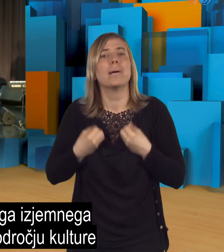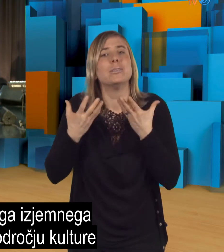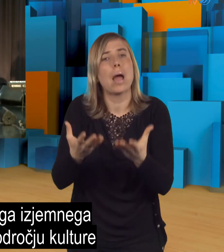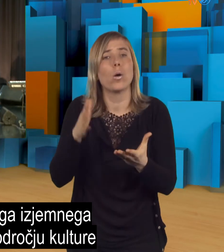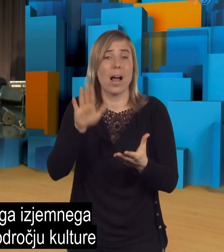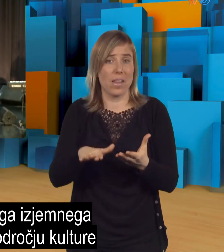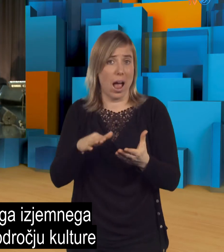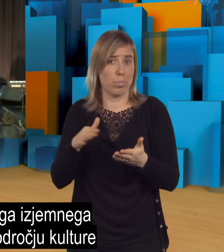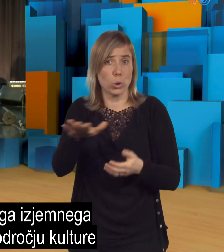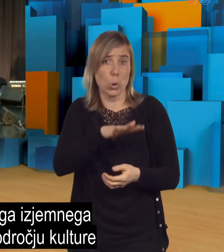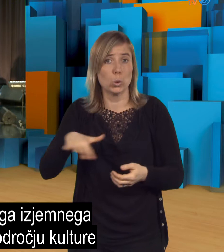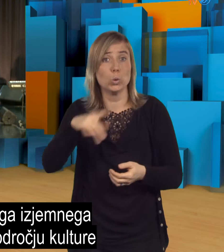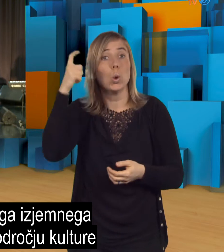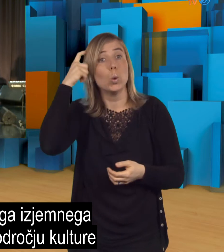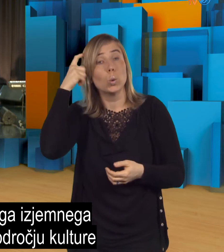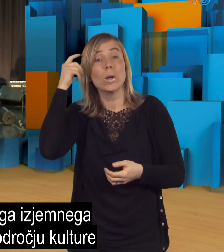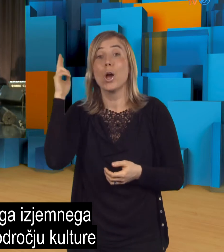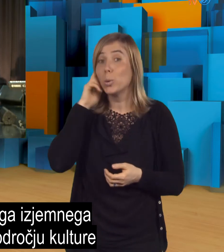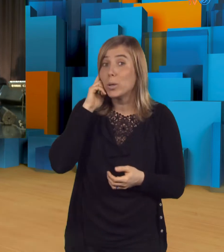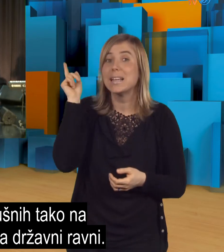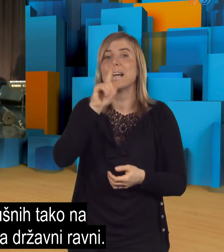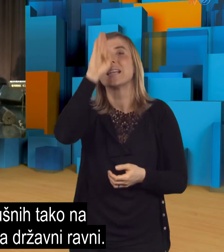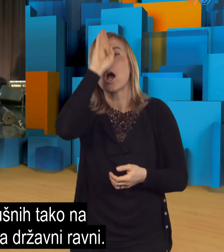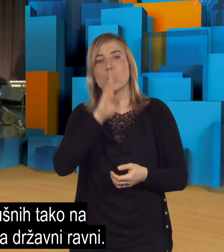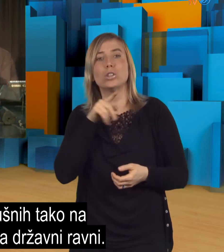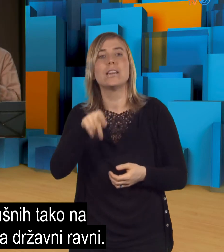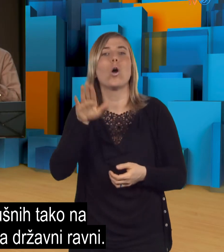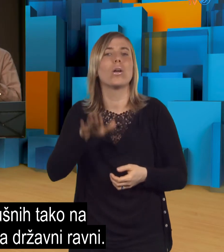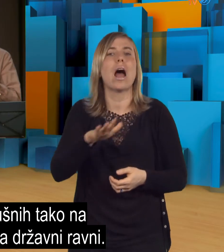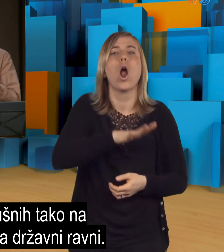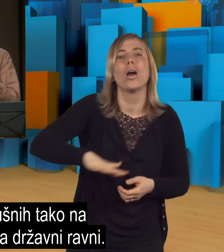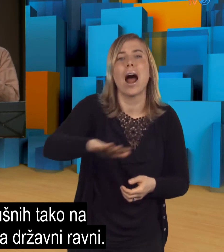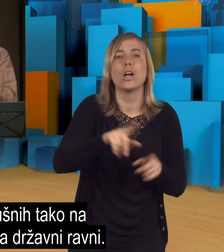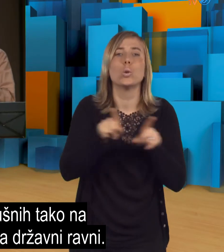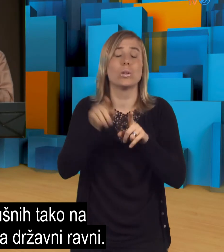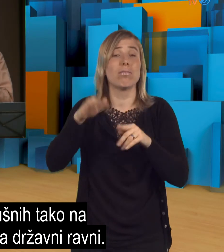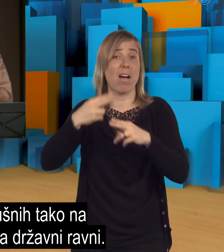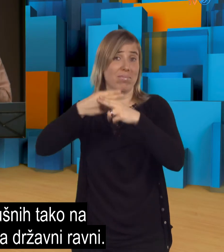kulture gluhih in naglušnih, tako na lokalni kot tudi na državni ravni.